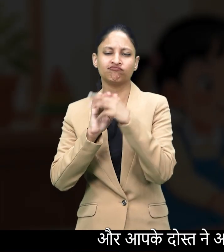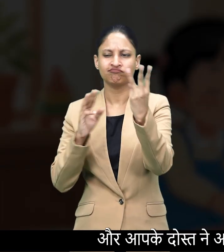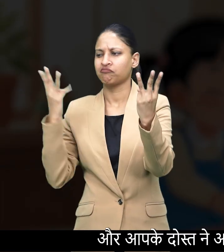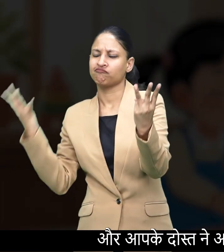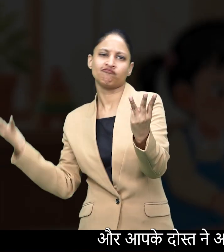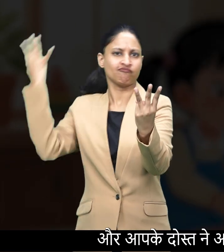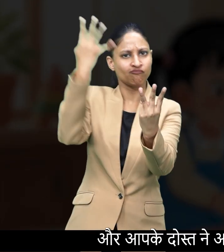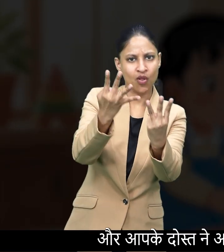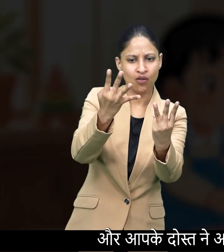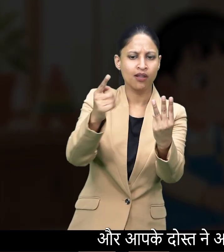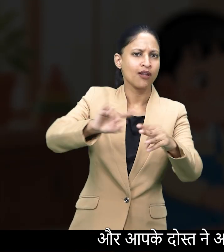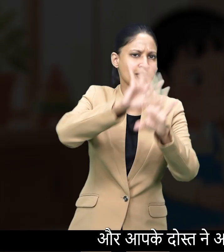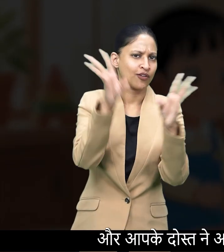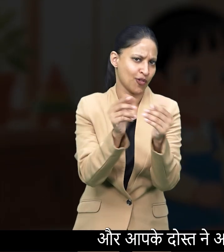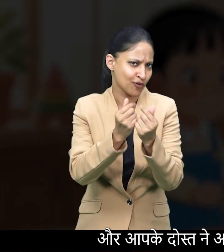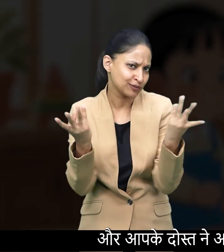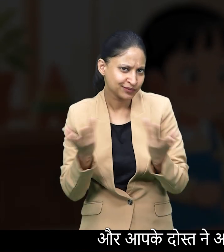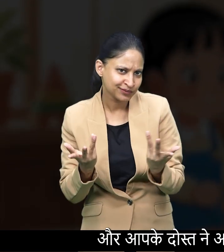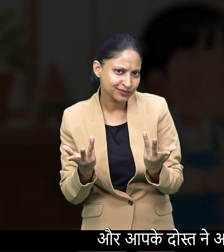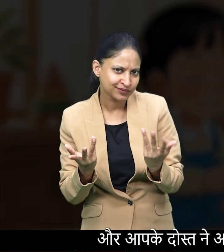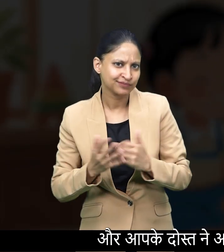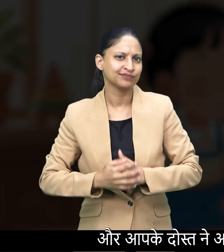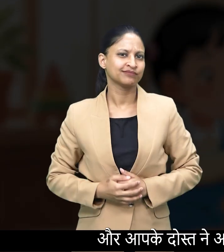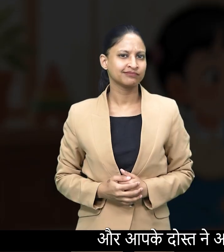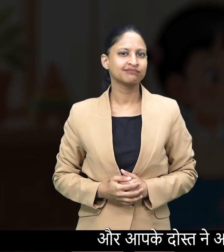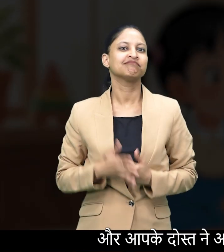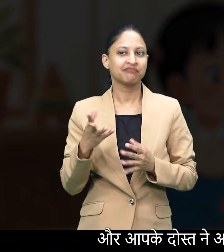आपको 4 और दे दिए, तो आपके पास कितने सेब हैं?